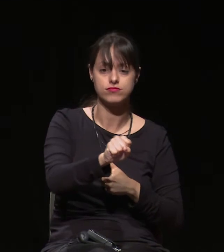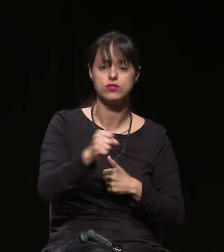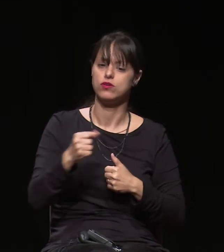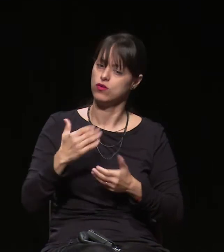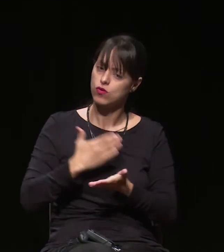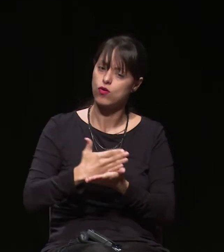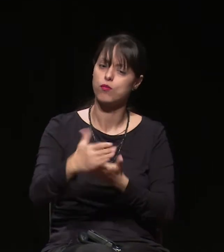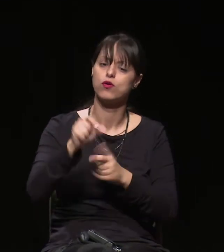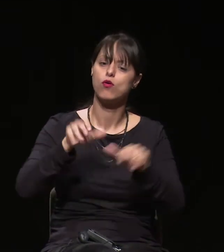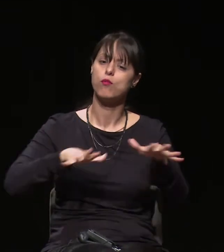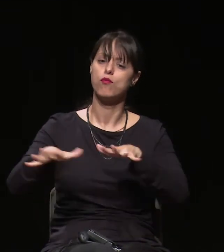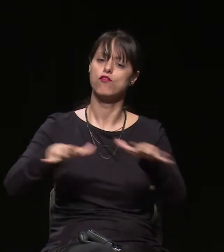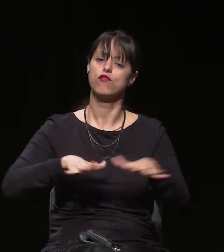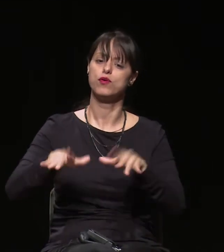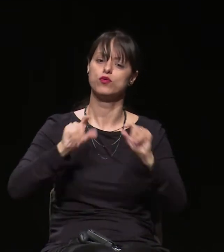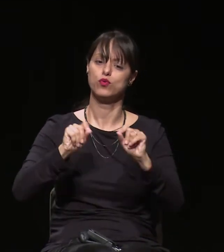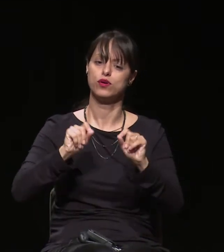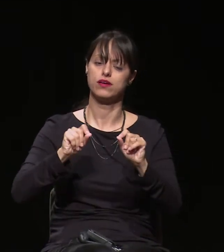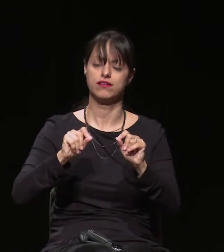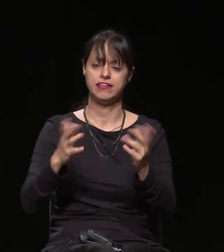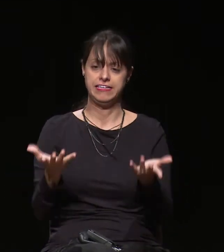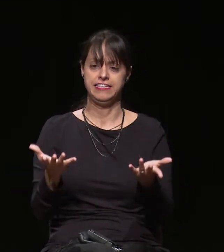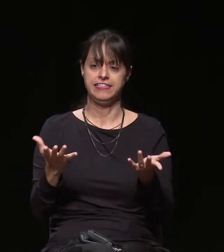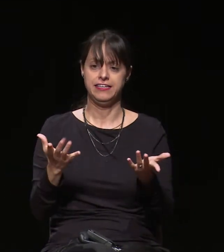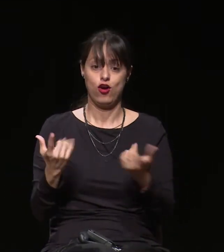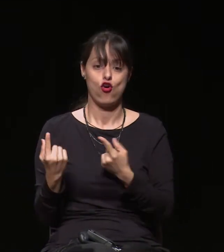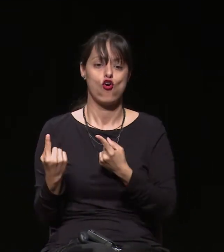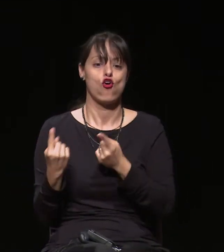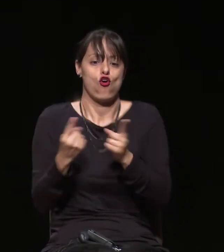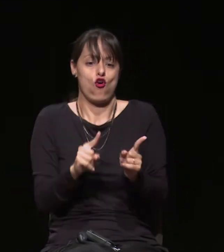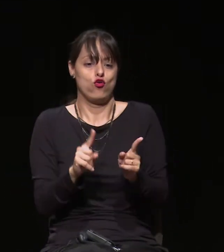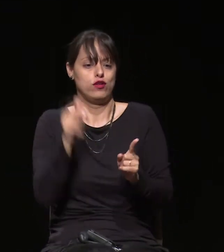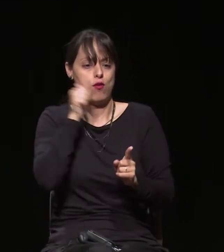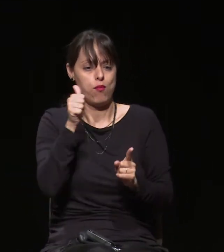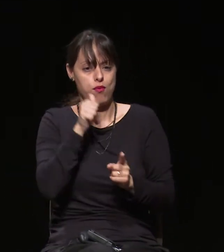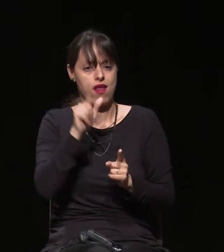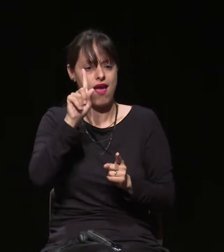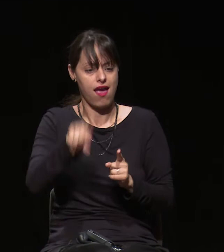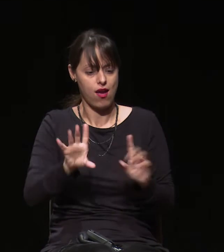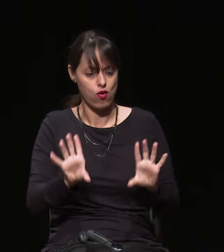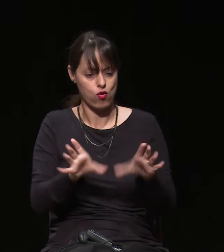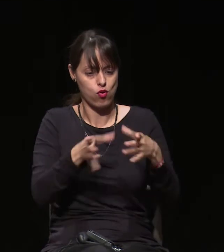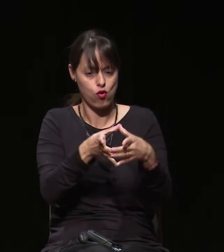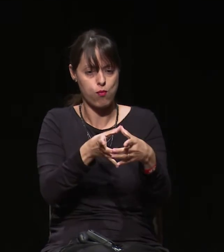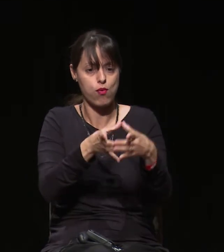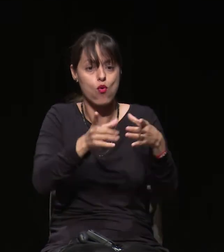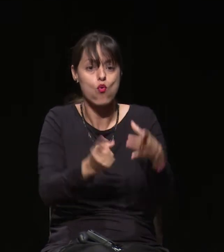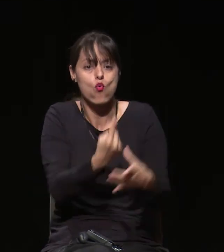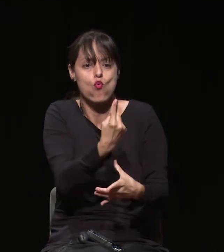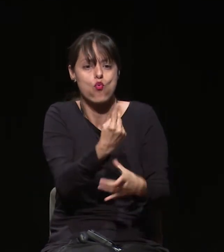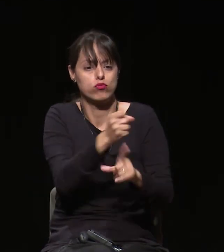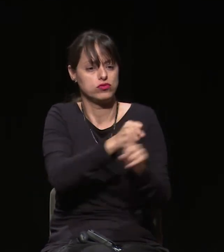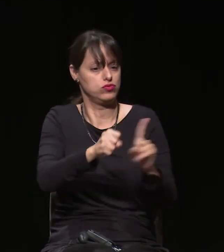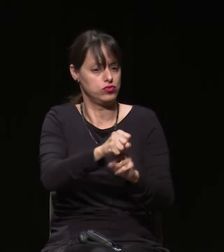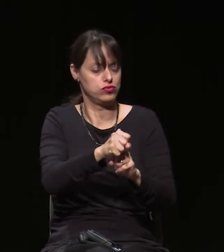contestação do pressuposto de que as mulheres poderiam ser entendidas como um coletivo